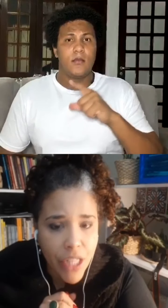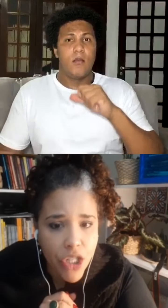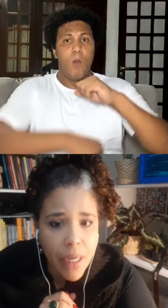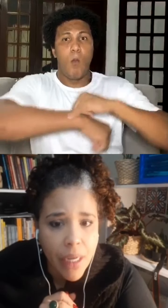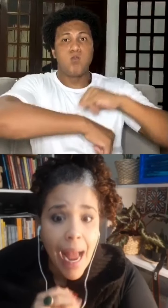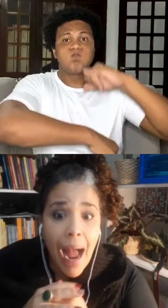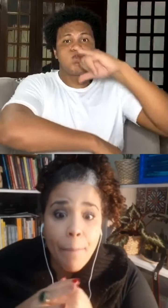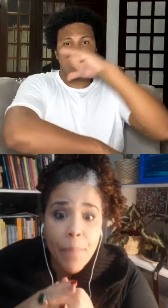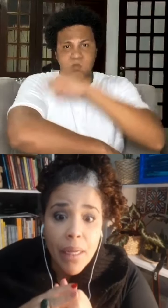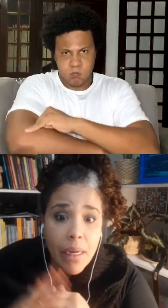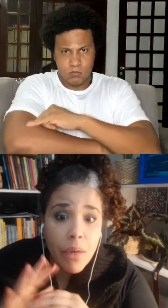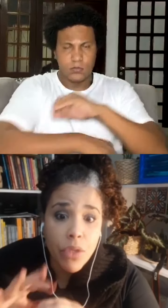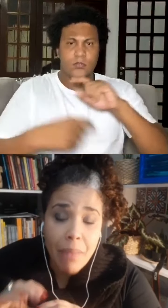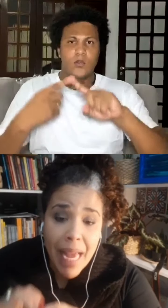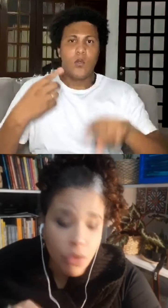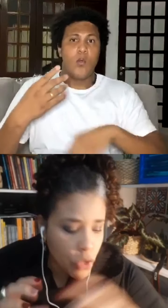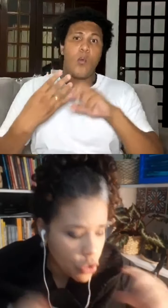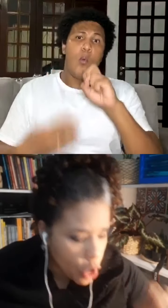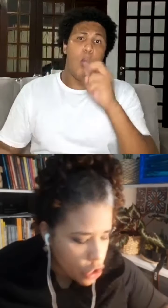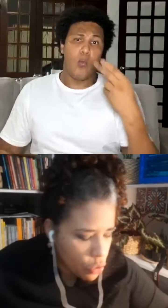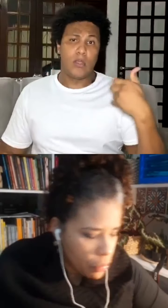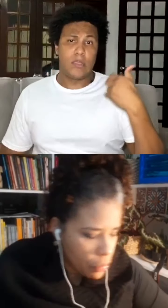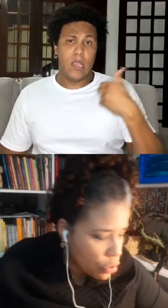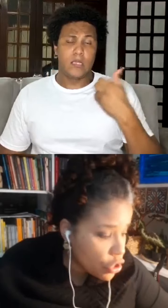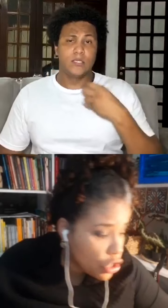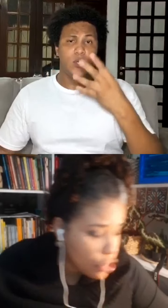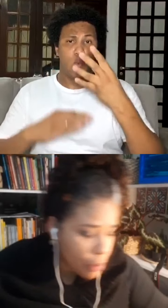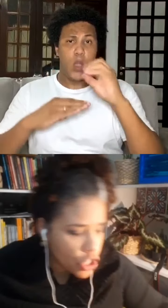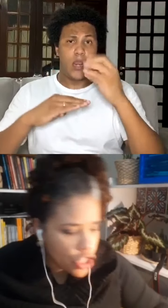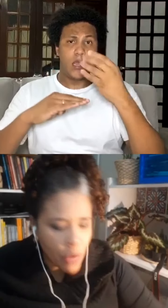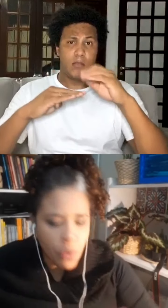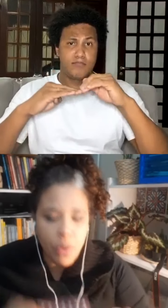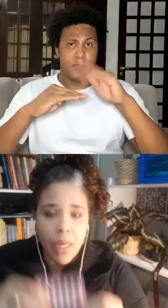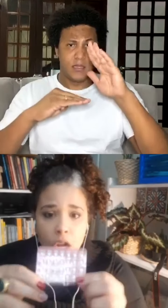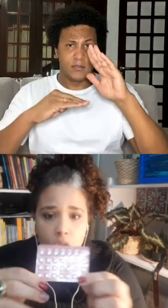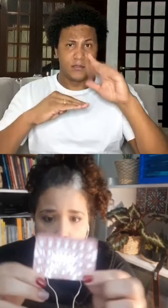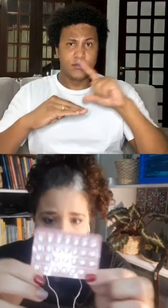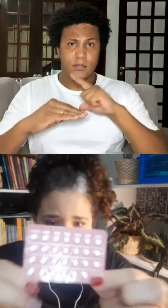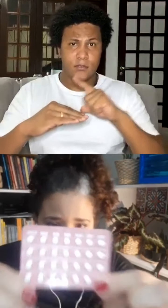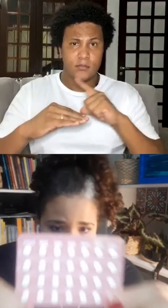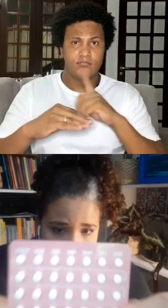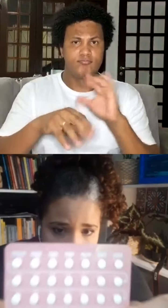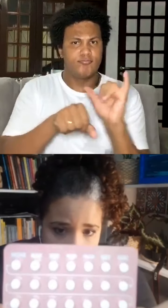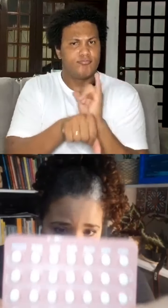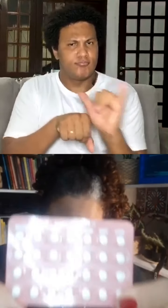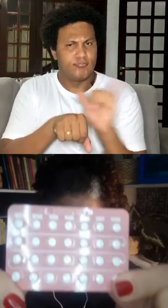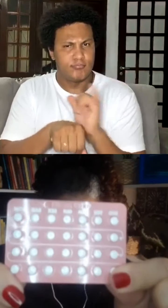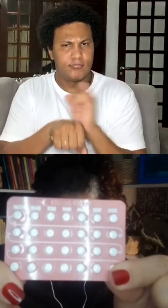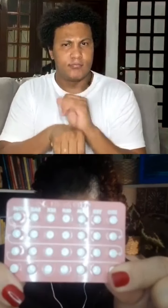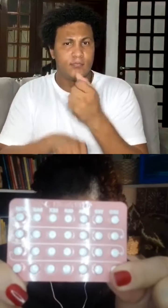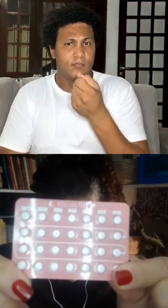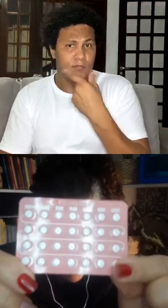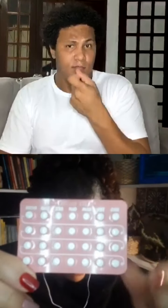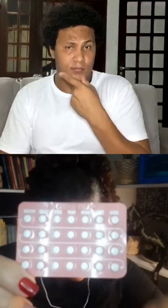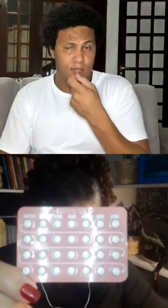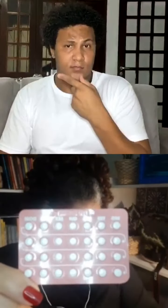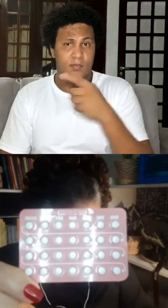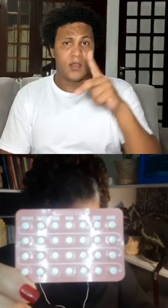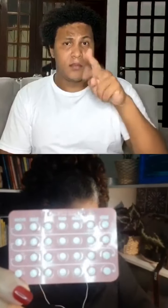idade, os métodos só de progesterona, como a pílula contínua só